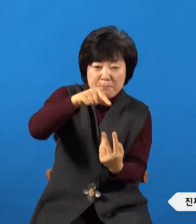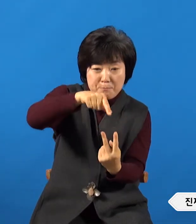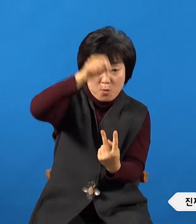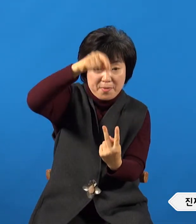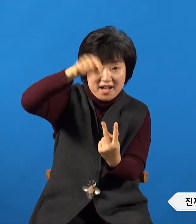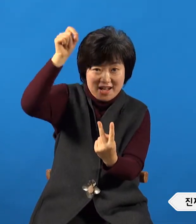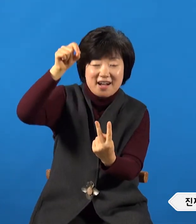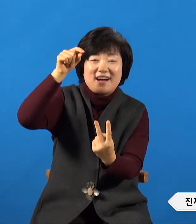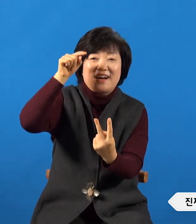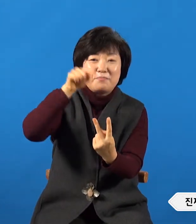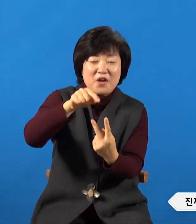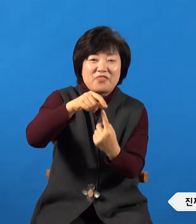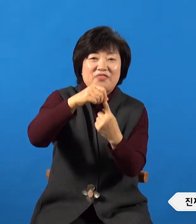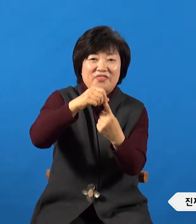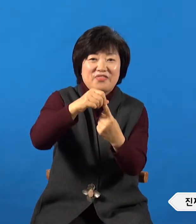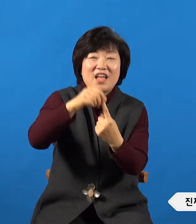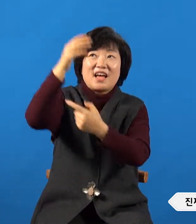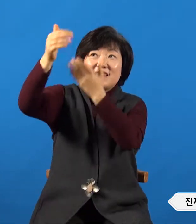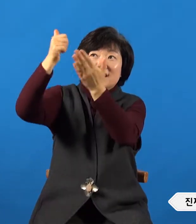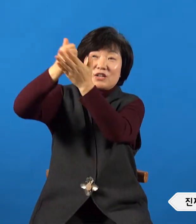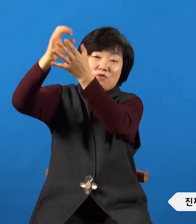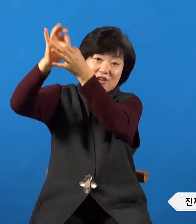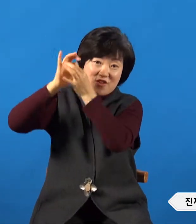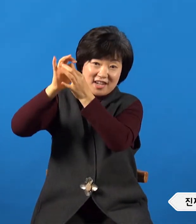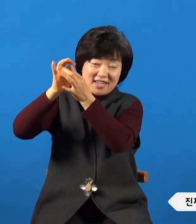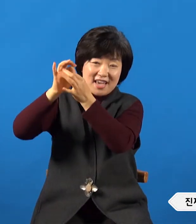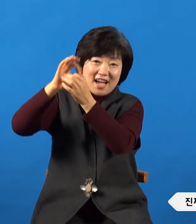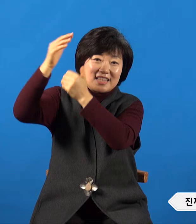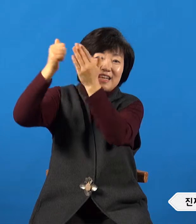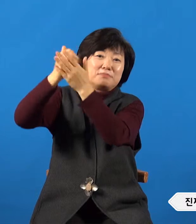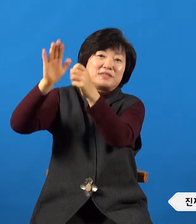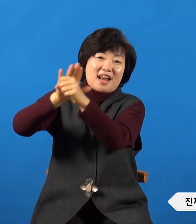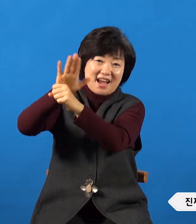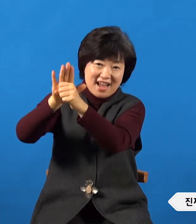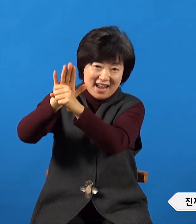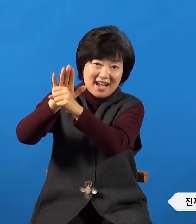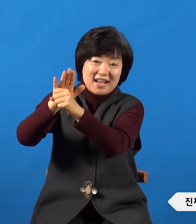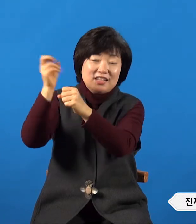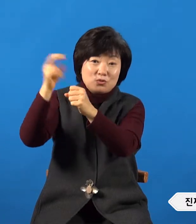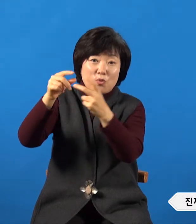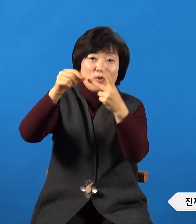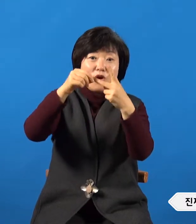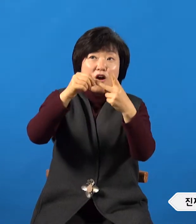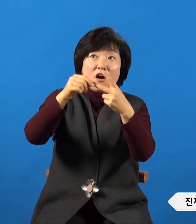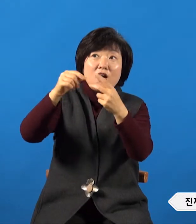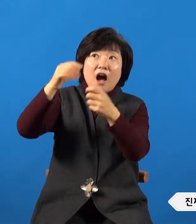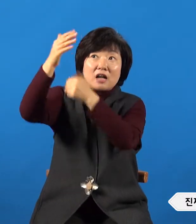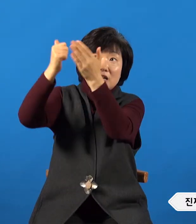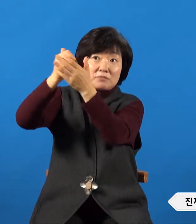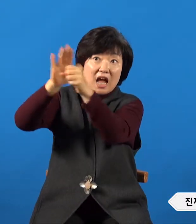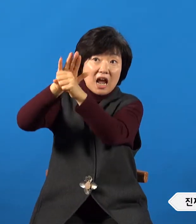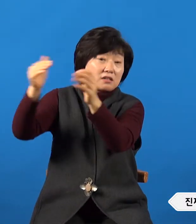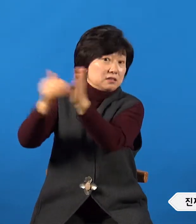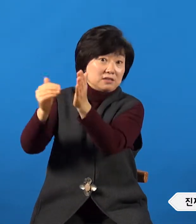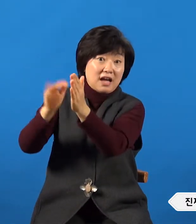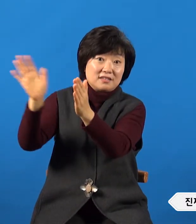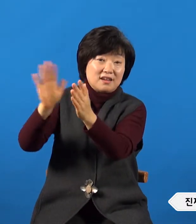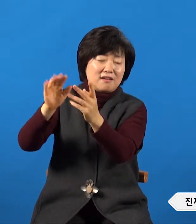뽑는다면 오늘 성경은 말씀합니다. 하나님과의 관계, 하나님을 사랑하라. 그리고 그것으로 끝나지